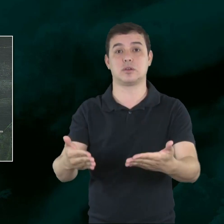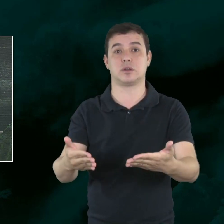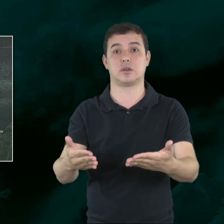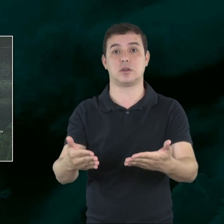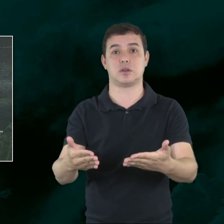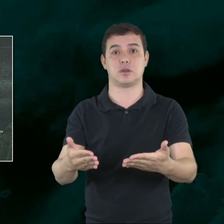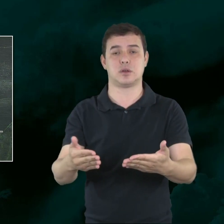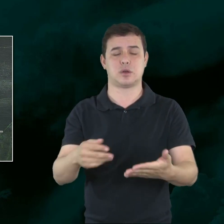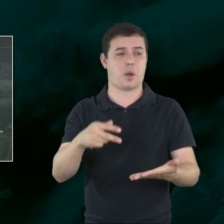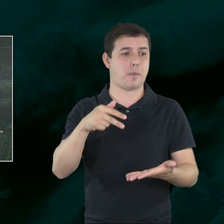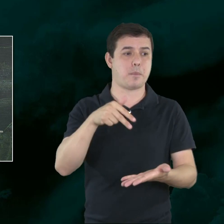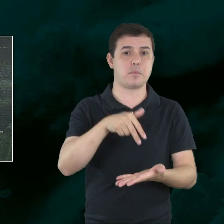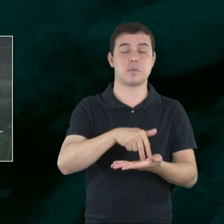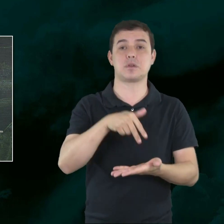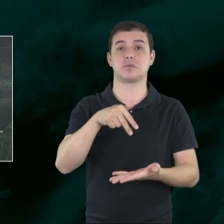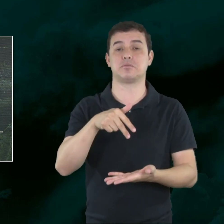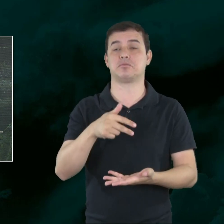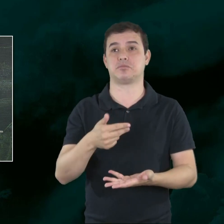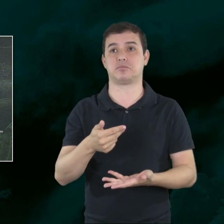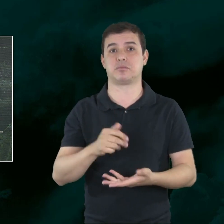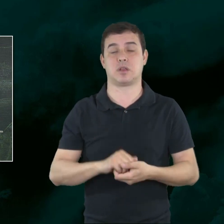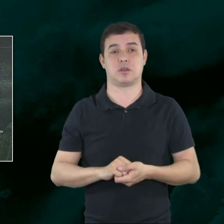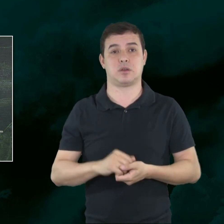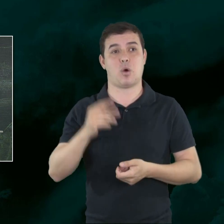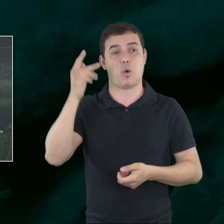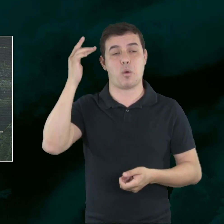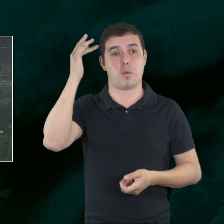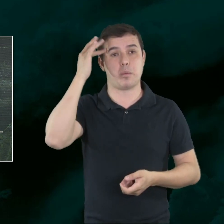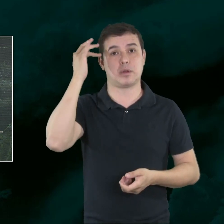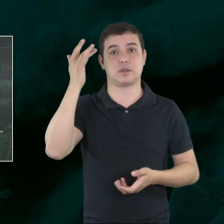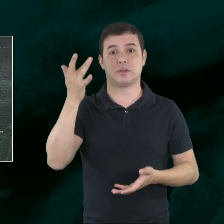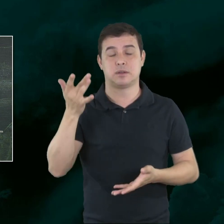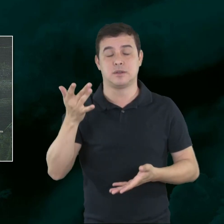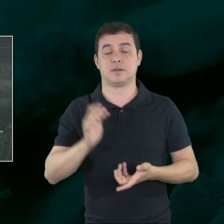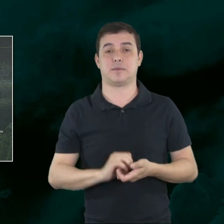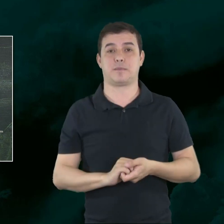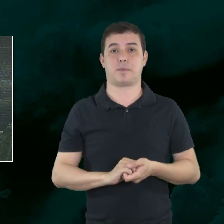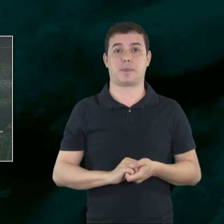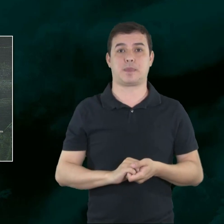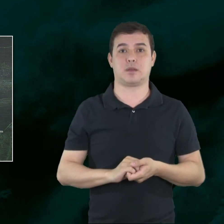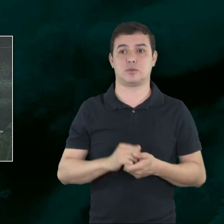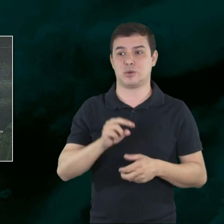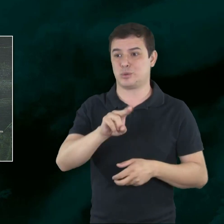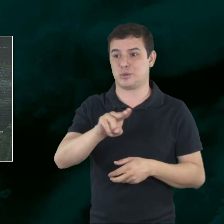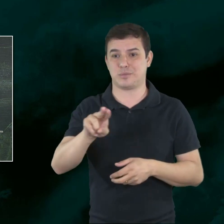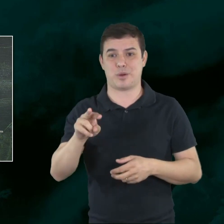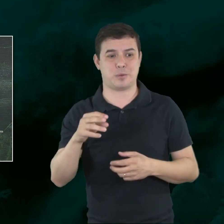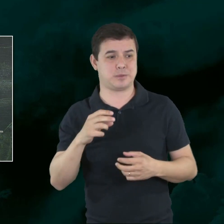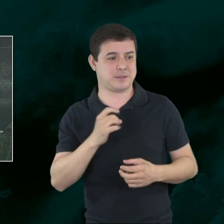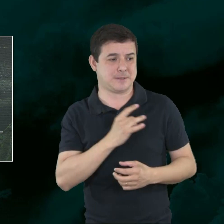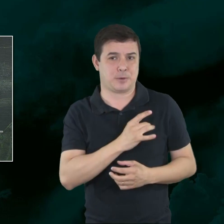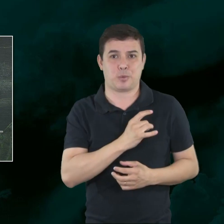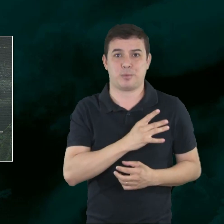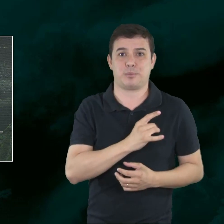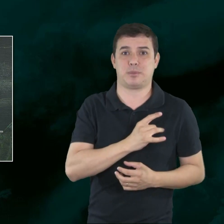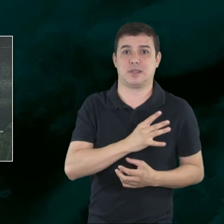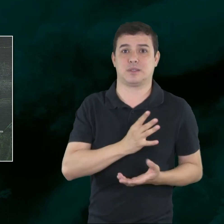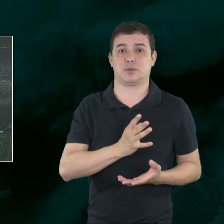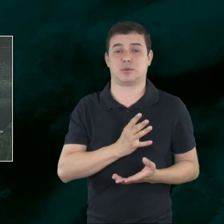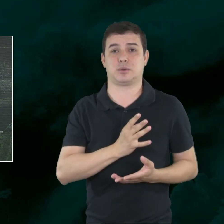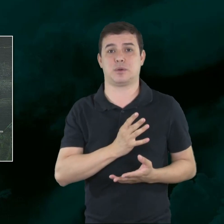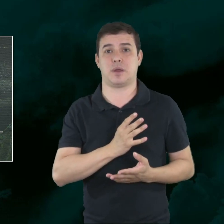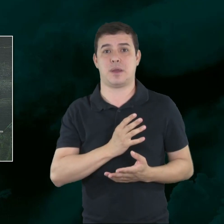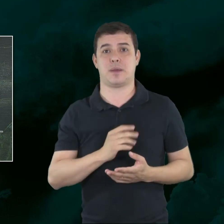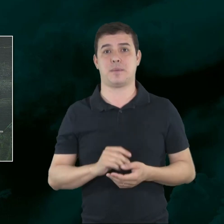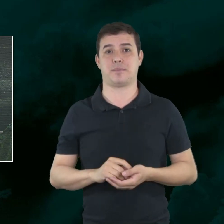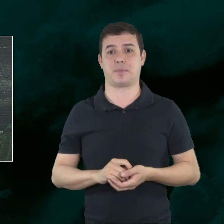se fosse amanhã. Isso fez com que os irmãos, né, se apavorassem e também deixassem